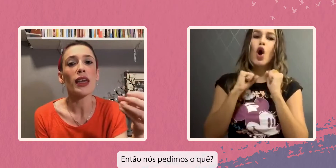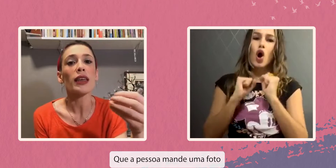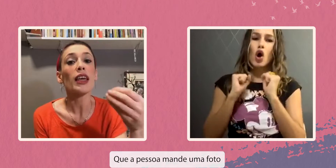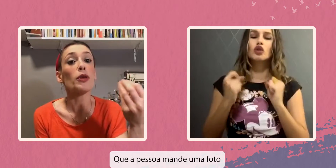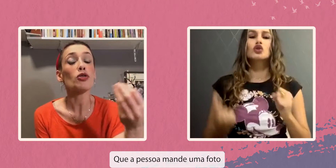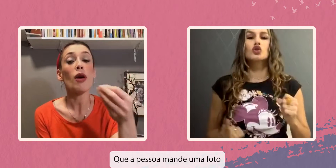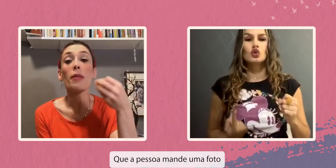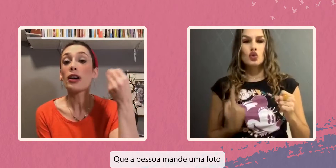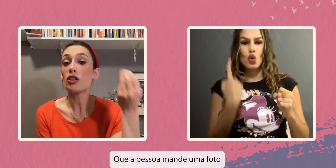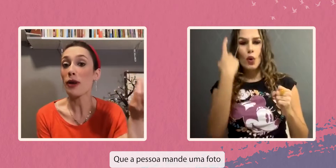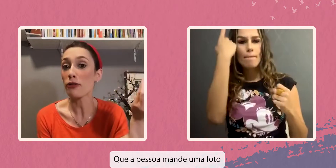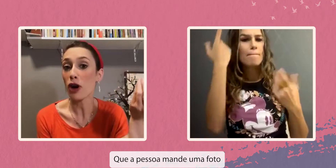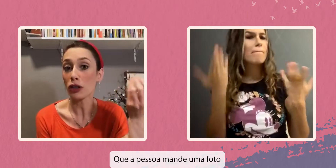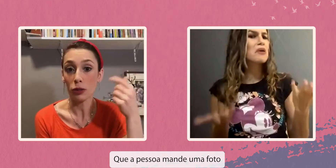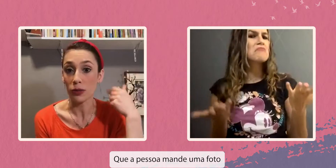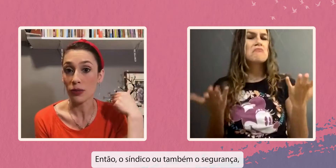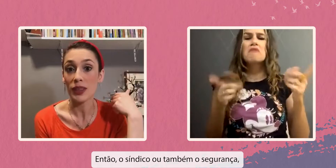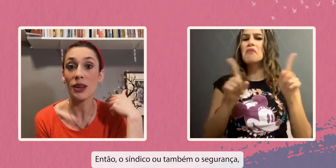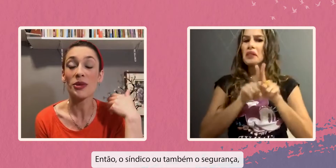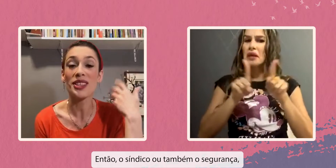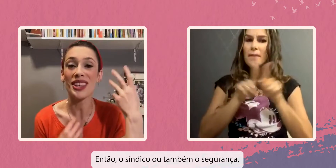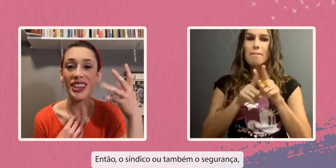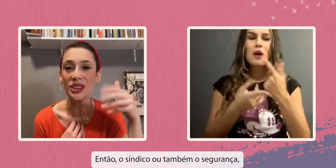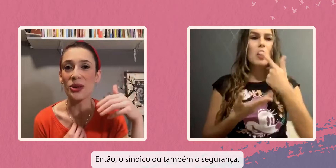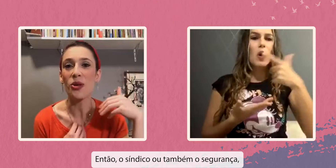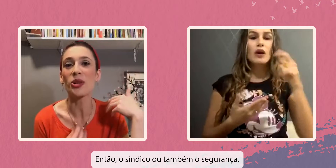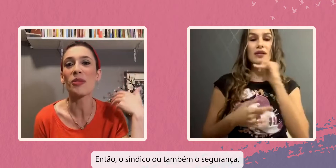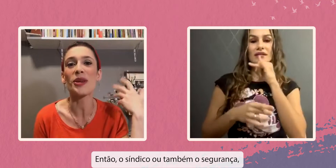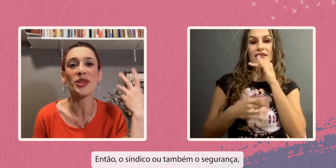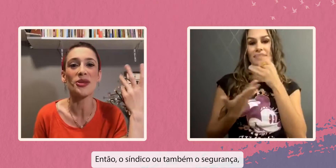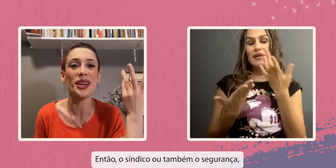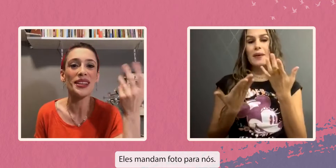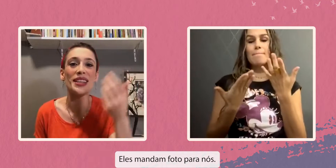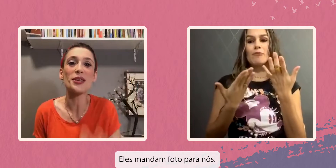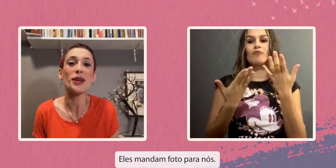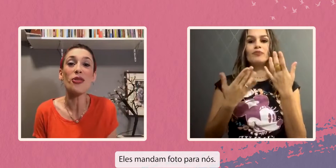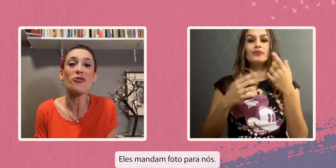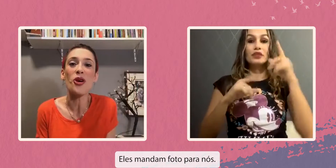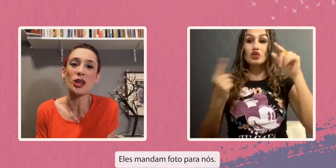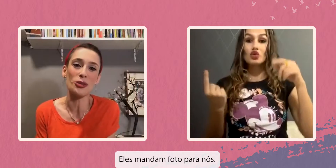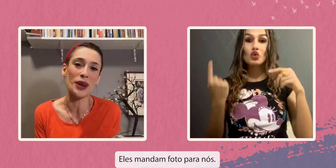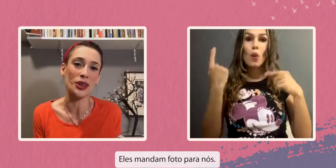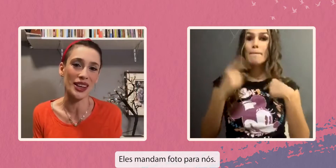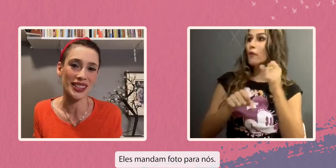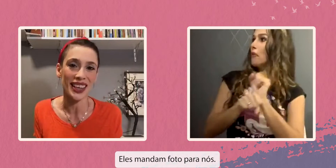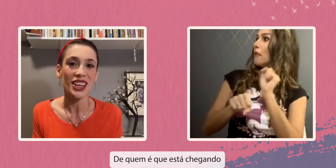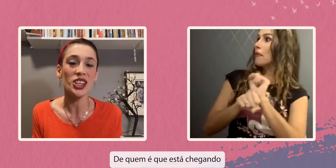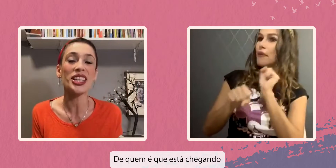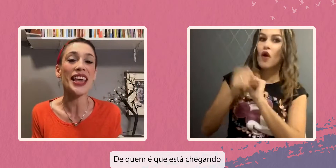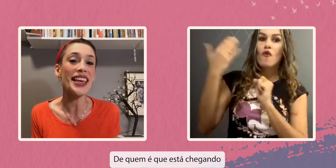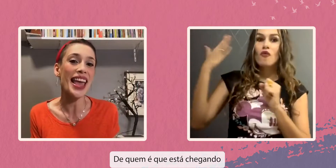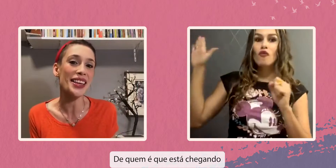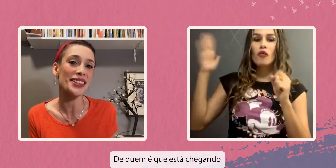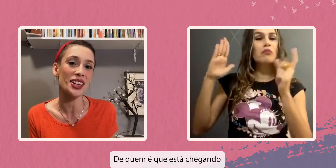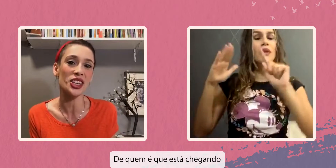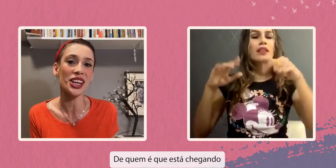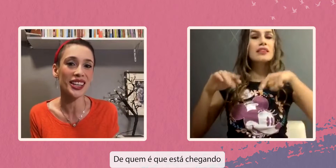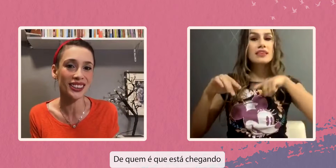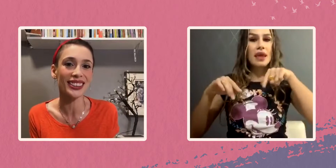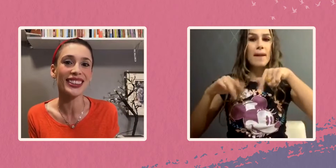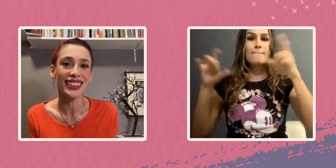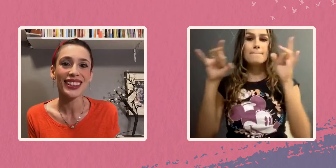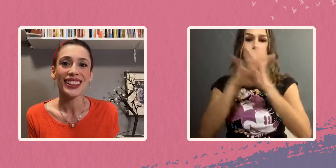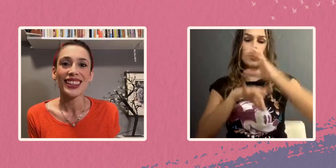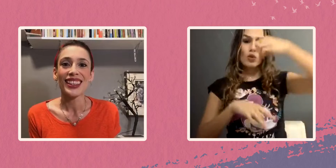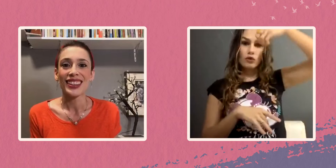o quê? Que a pessoa mande uma foto. Então o síndico ou também o segurança, eles mandam foto para nós de quem é que está